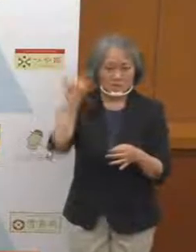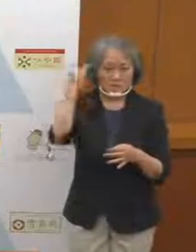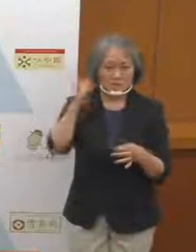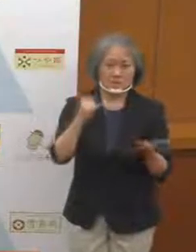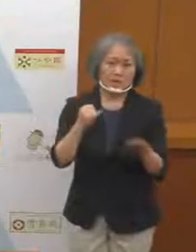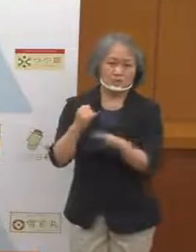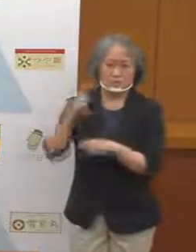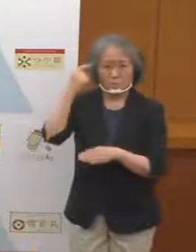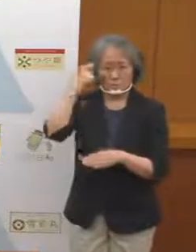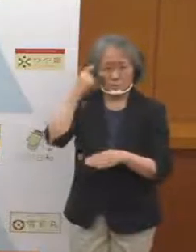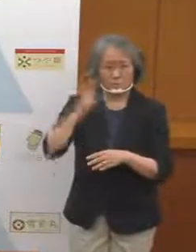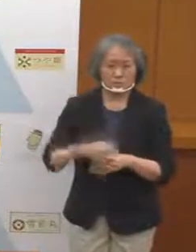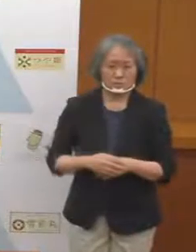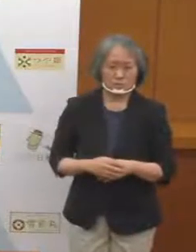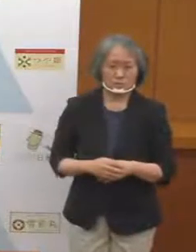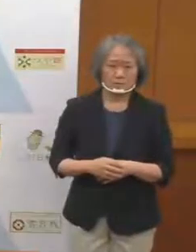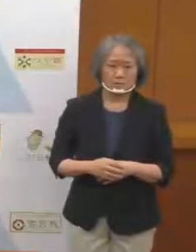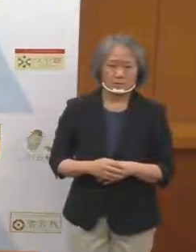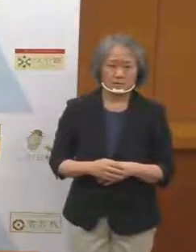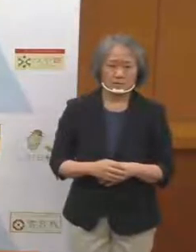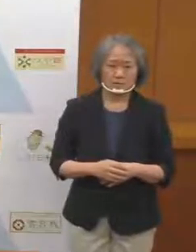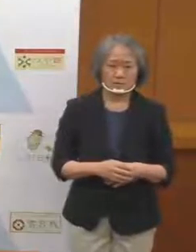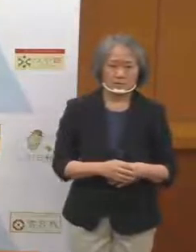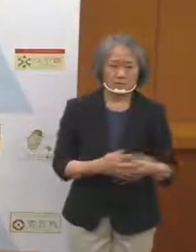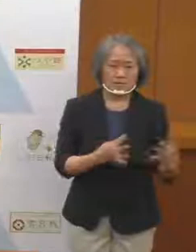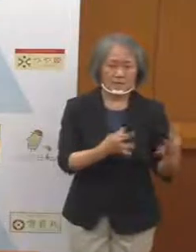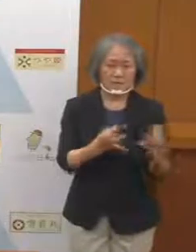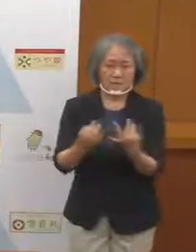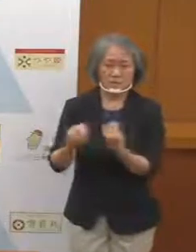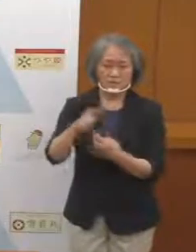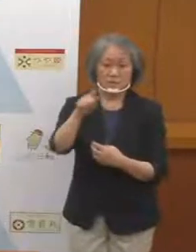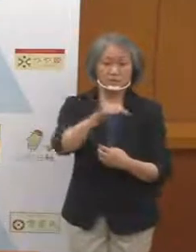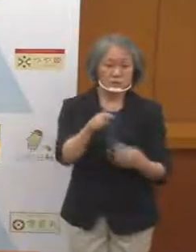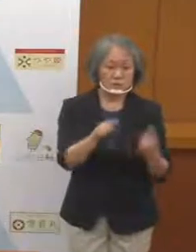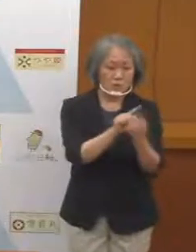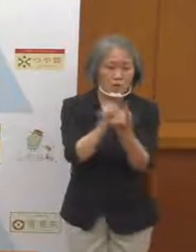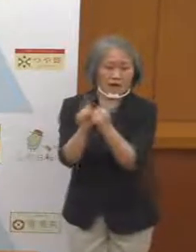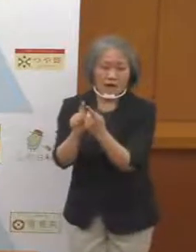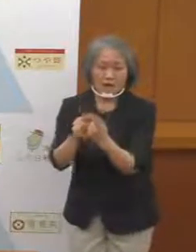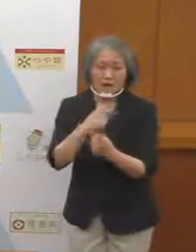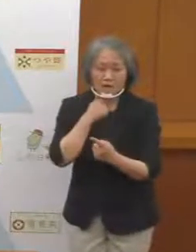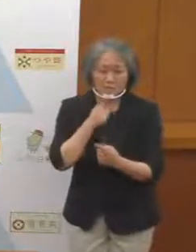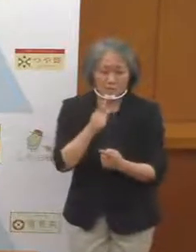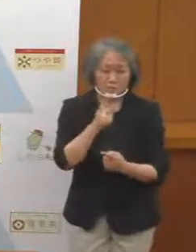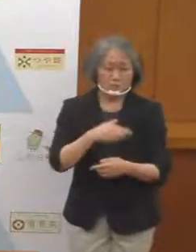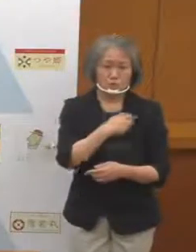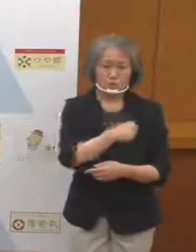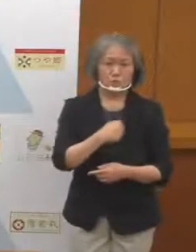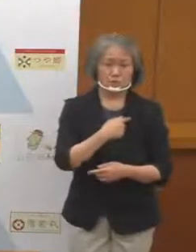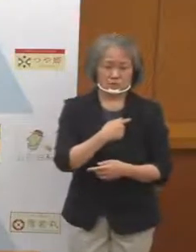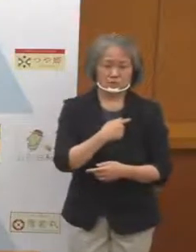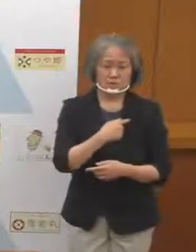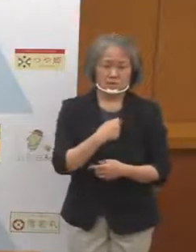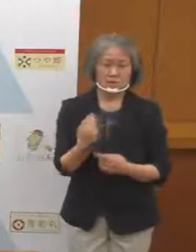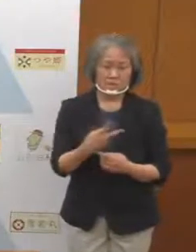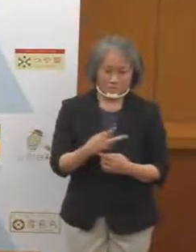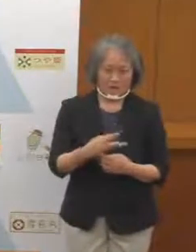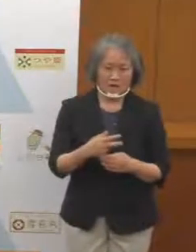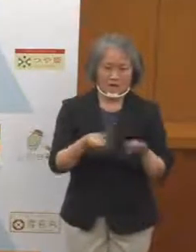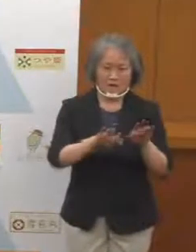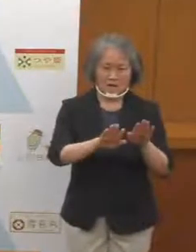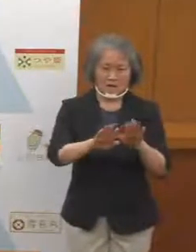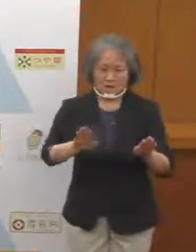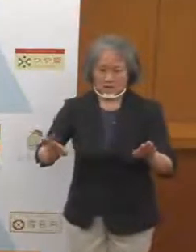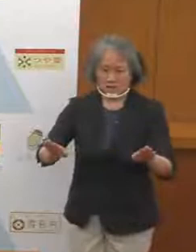なかなか煌8たくさんの方に触れ合いたいというあの星鹿のかながらの思いとこの警備する植えれば